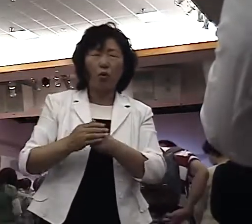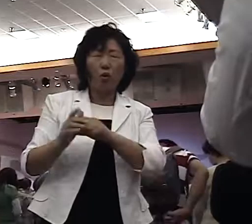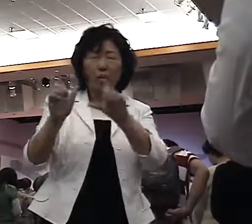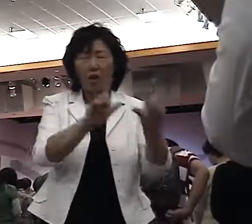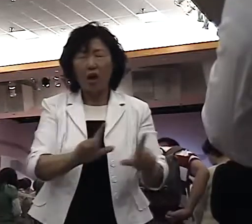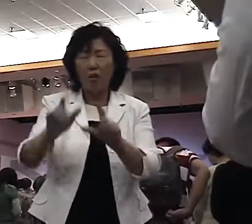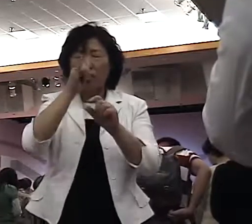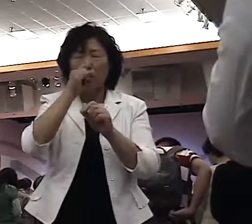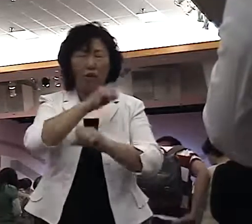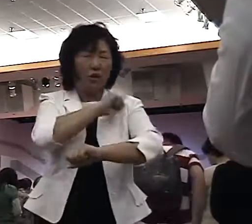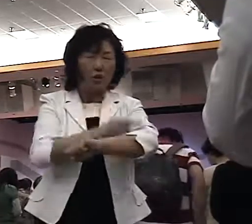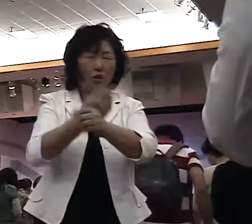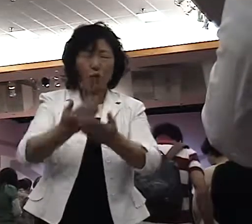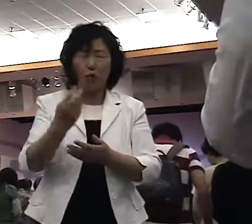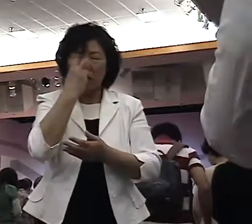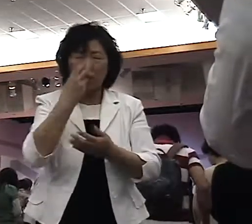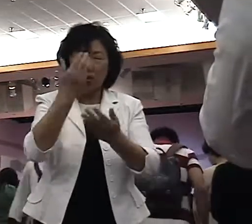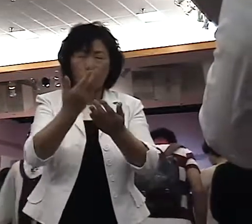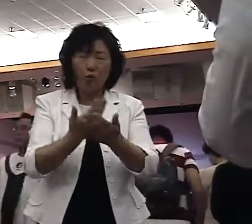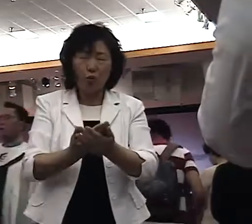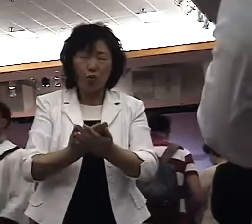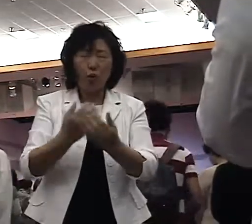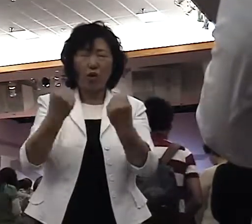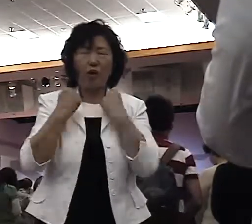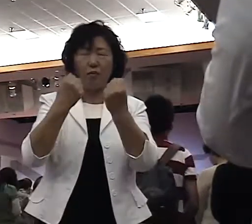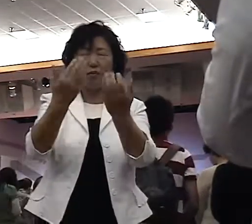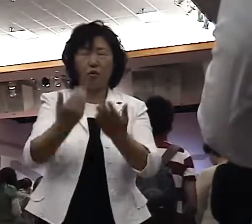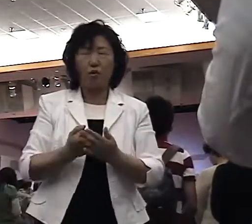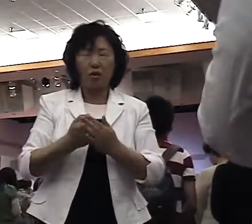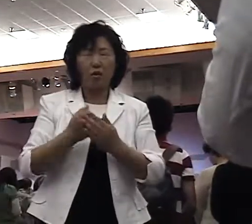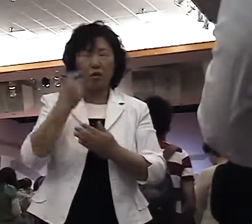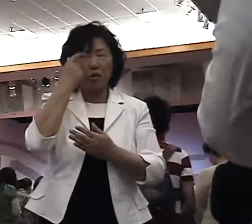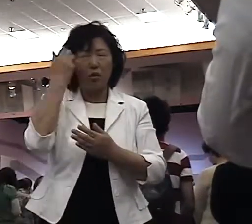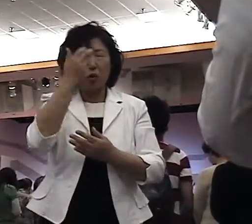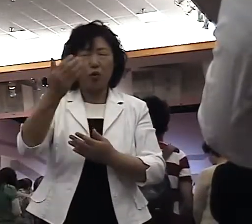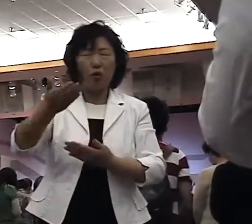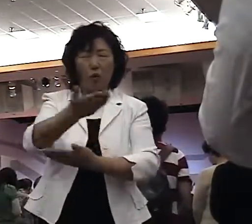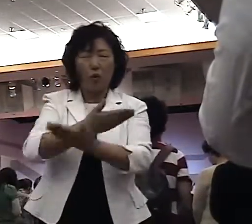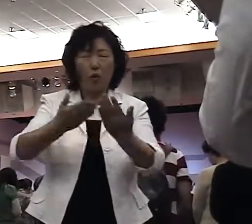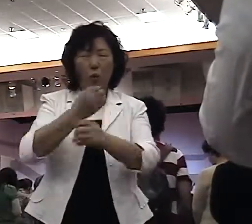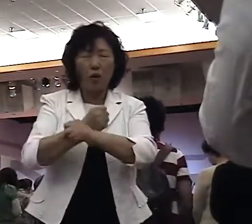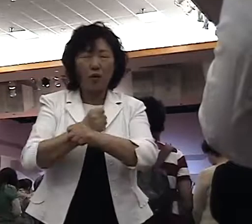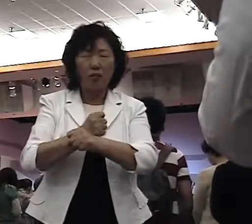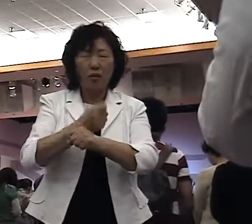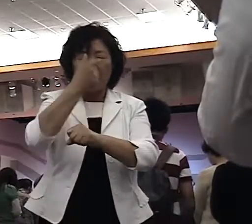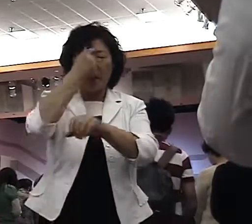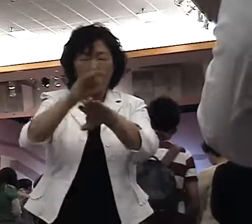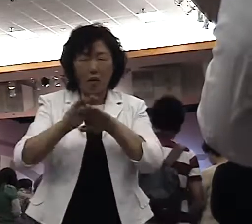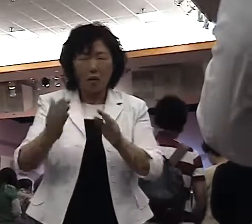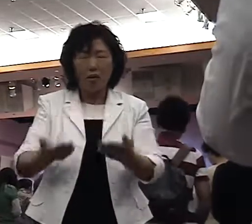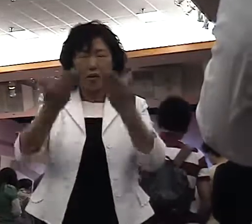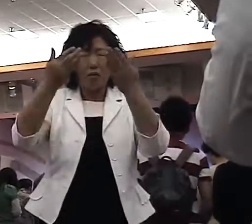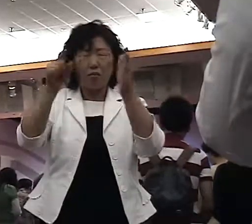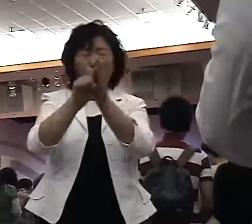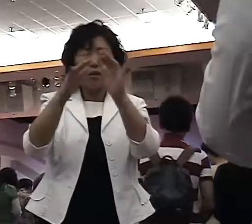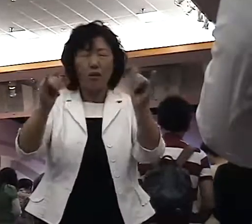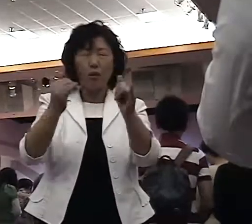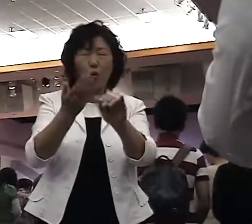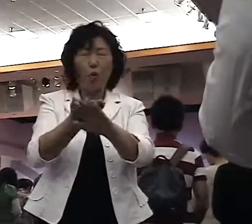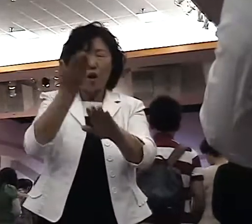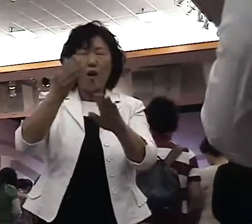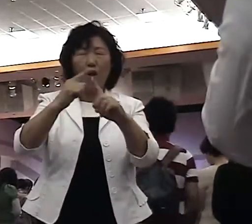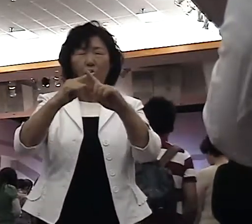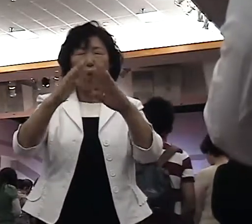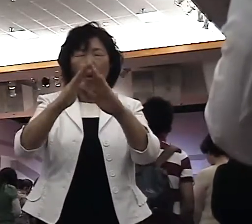능력 주시고 지켜주시고 힘주시는 성령님의 교통하심이 예배드리는 모든 주의 백성들 위해 주님의